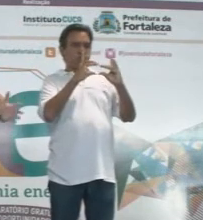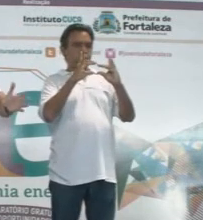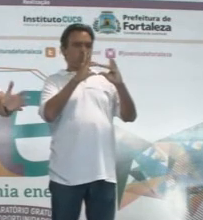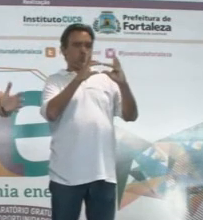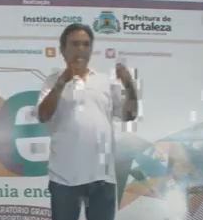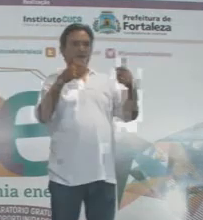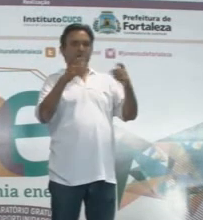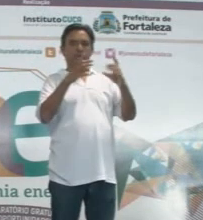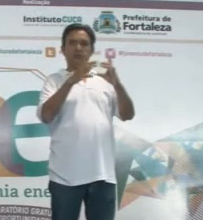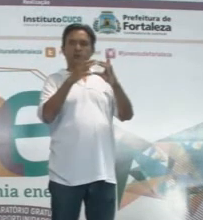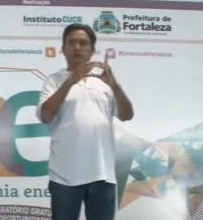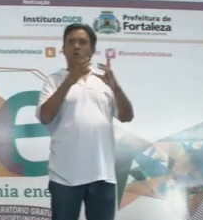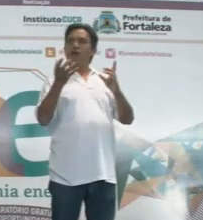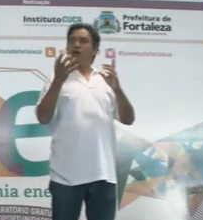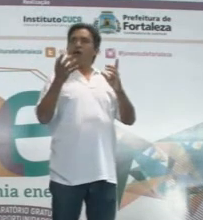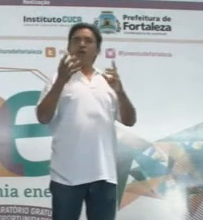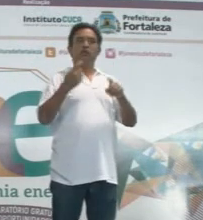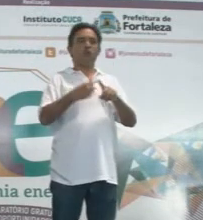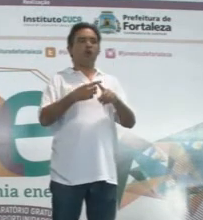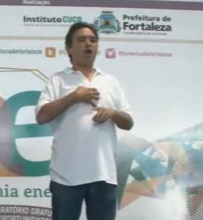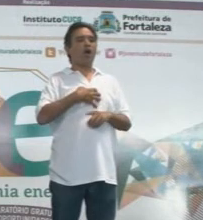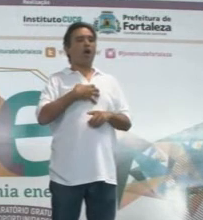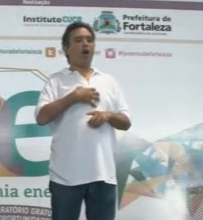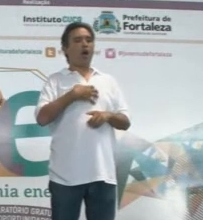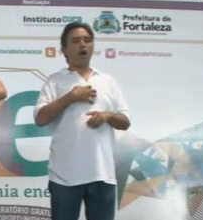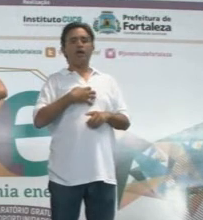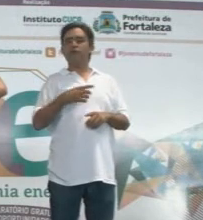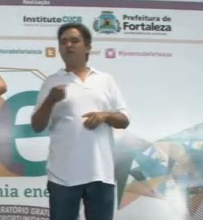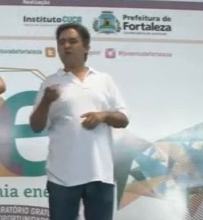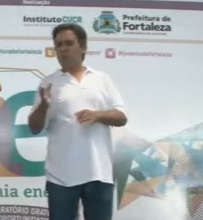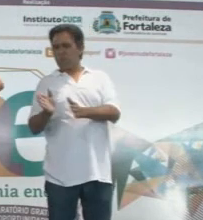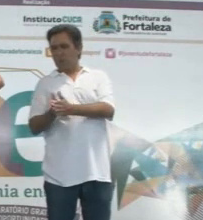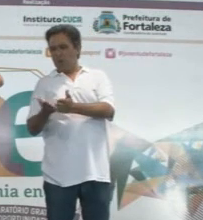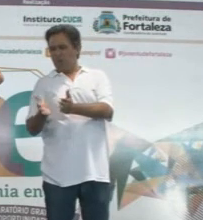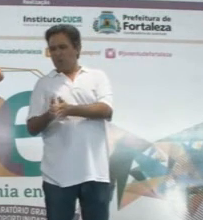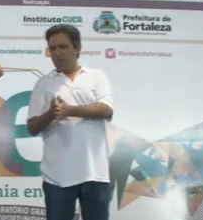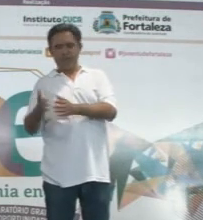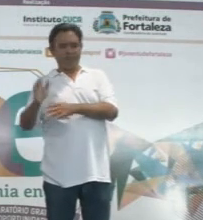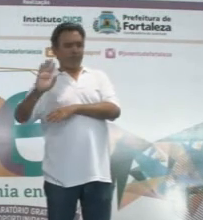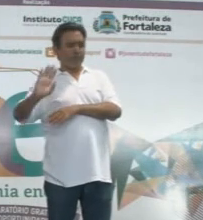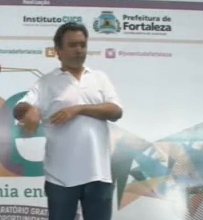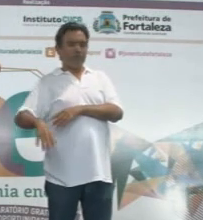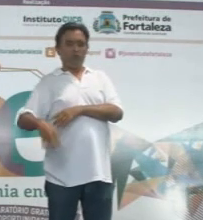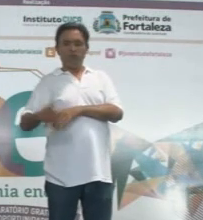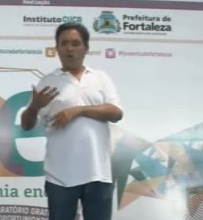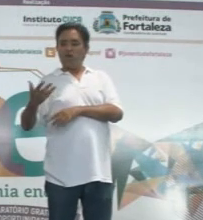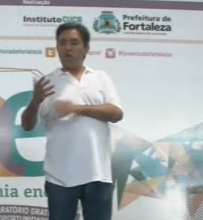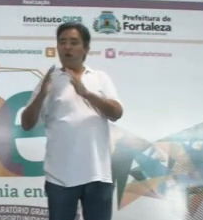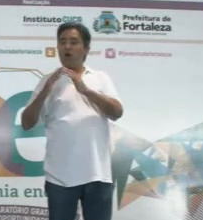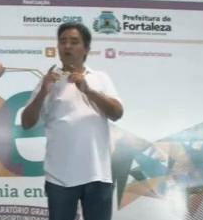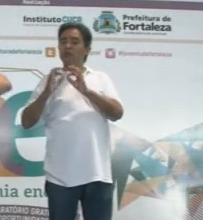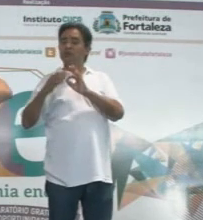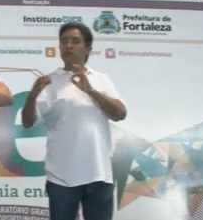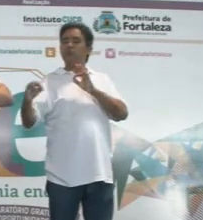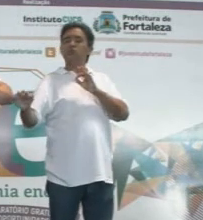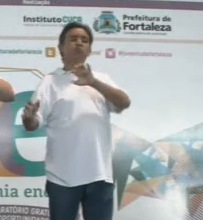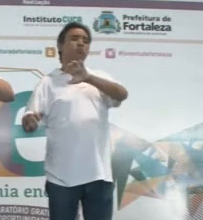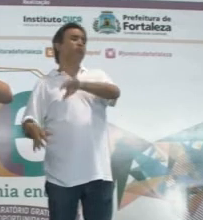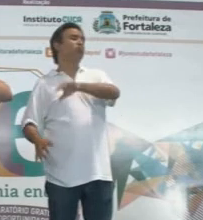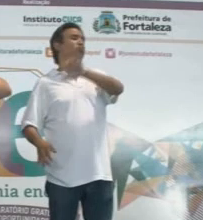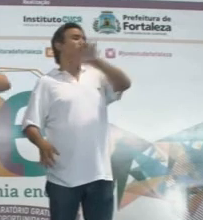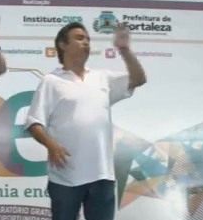nobreza. Ele tinha uma raiva tão grande da pobreza que ele quis sair de Paris, ele quis morar longe de tudo e de